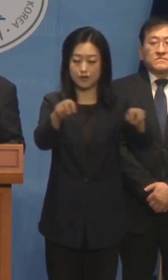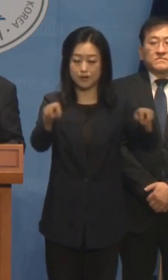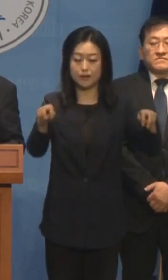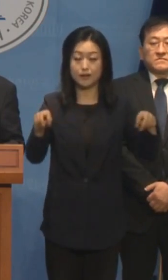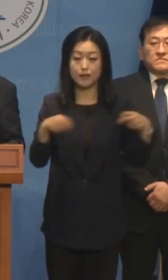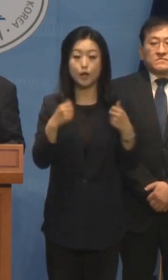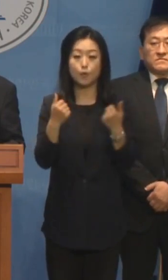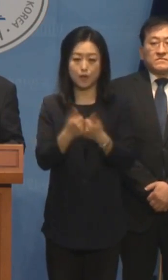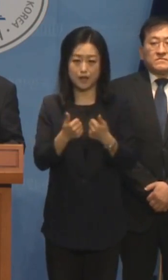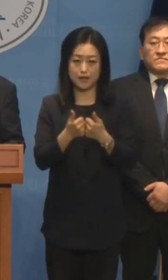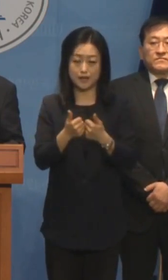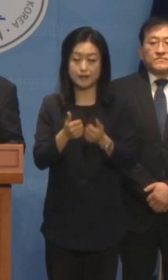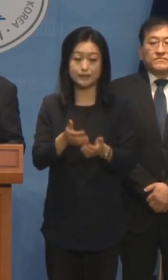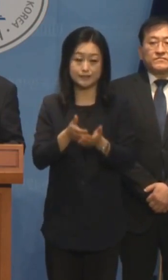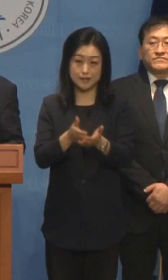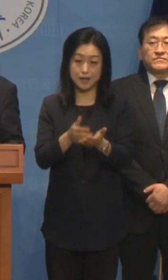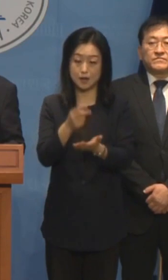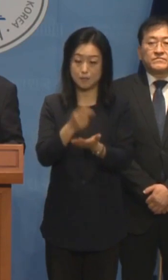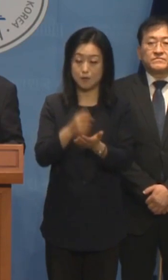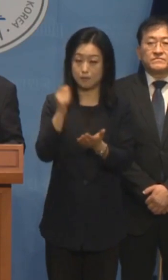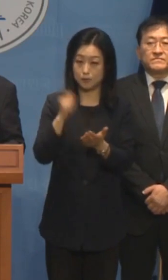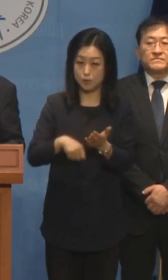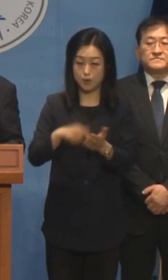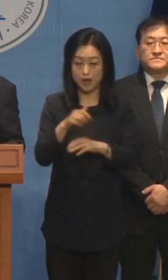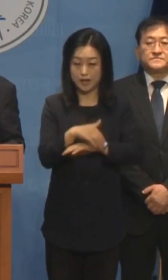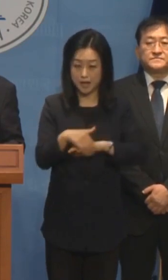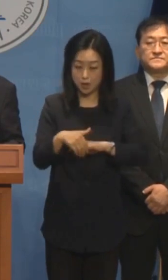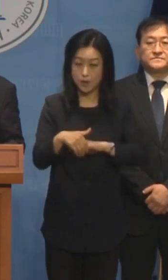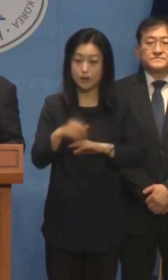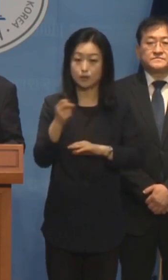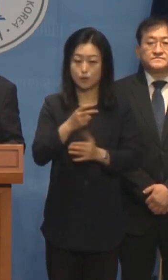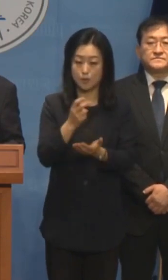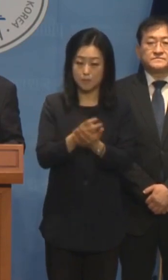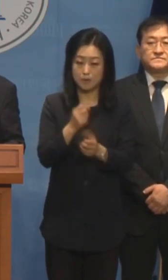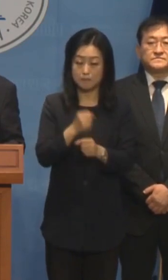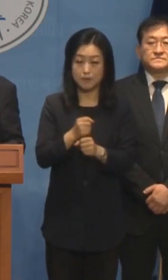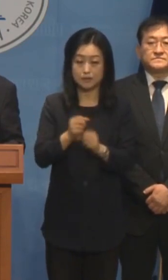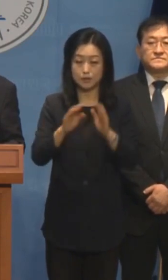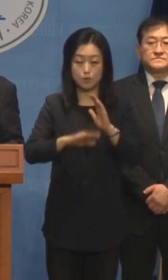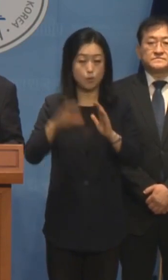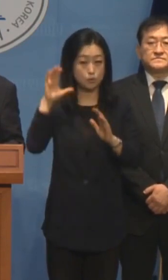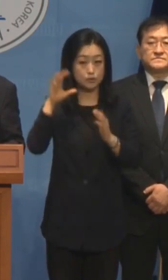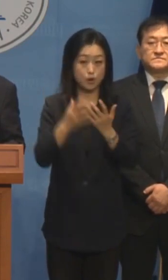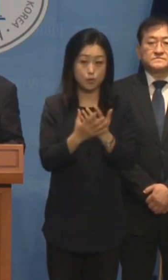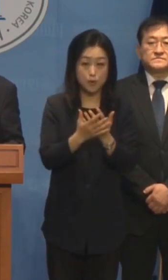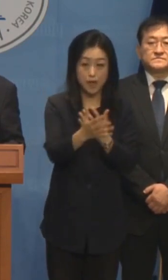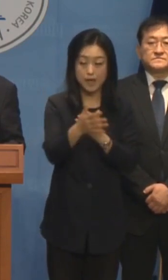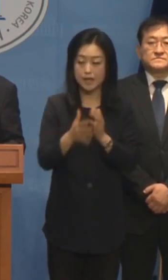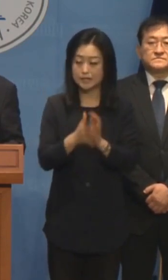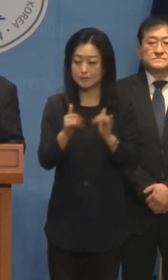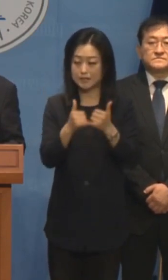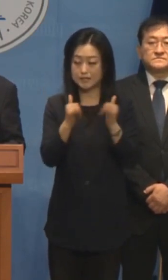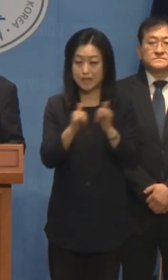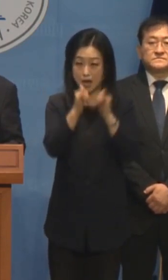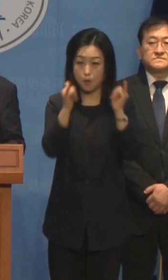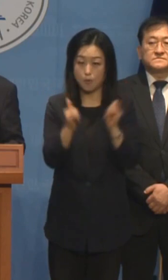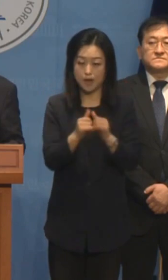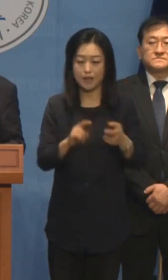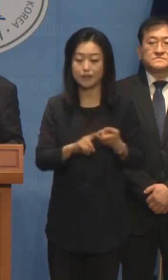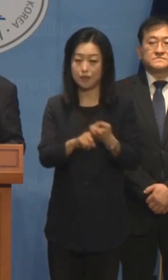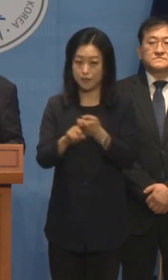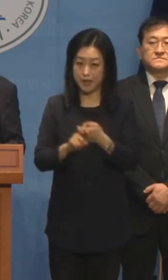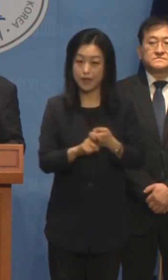구성하여 조속한 법안 통과 전략, 입법 공청회 개최, 시민사회 연대 방안 등 검찰개혁